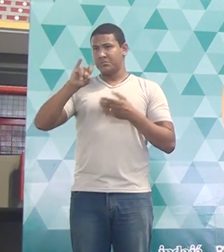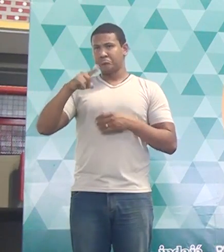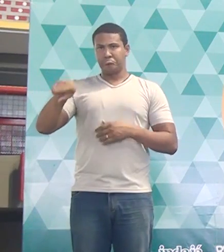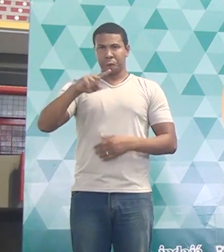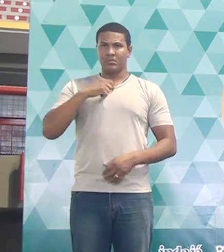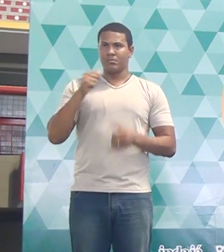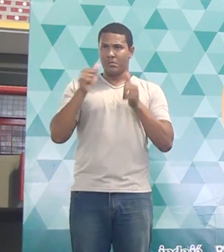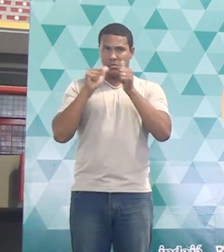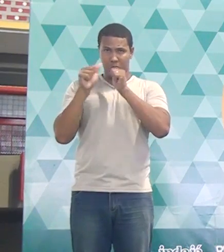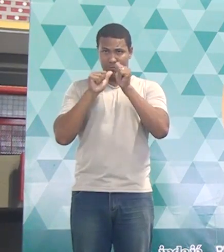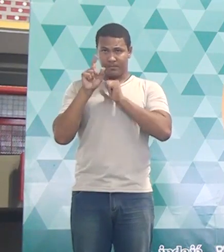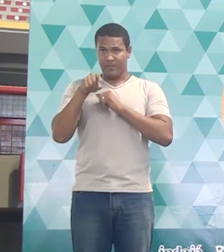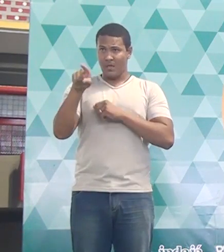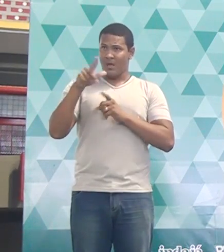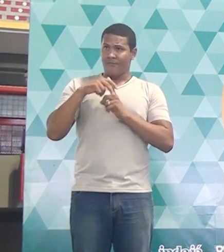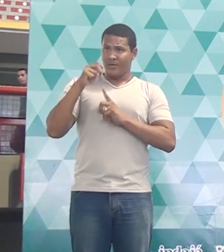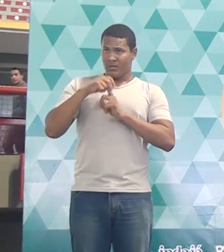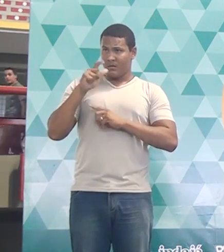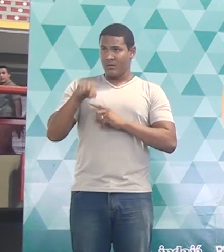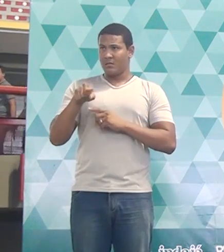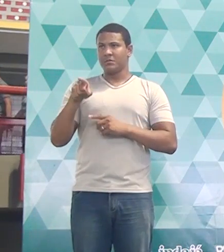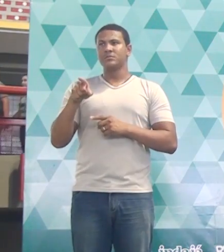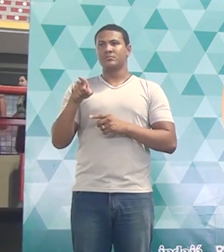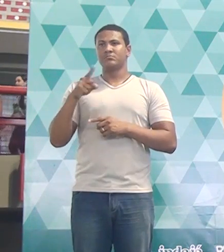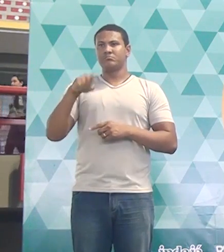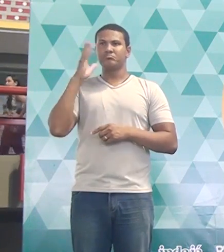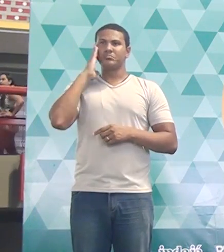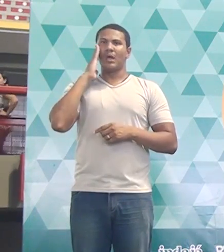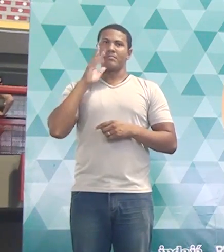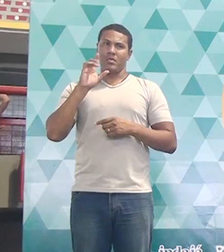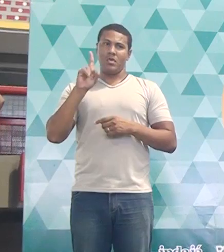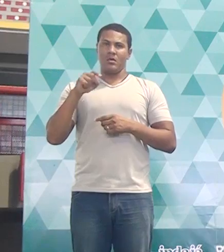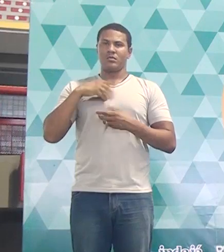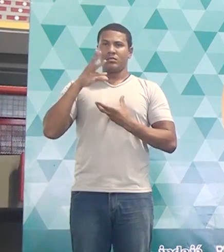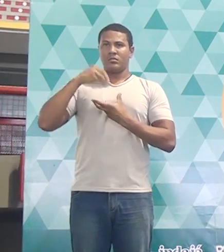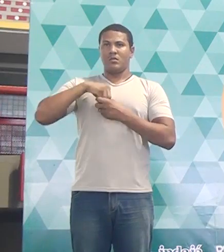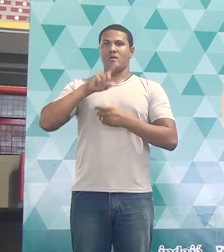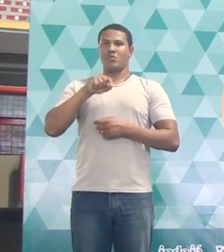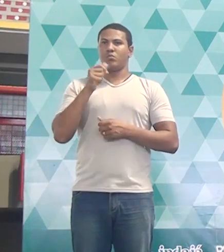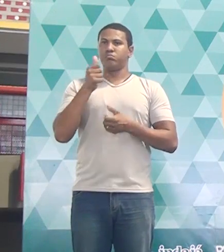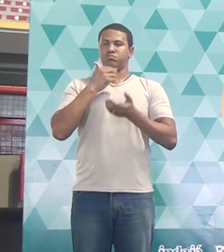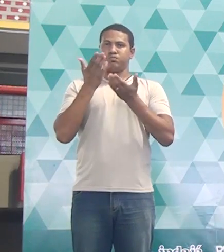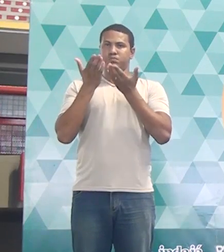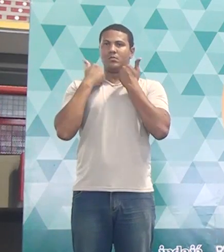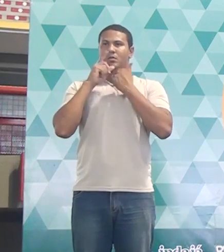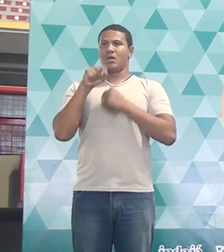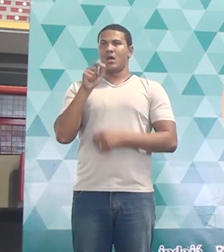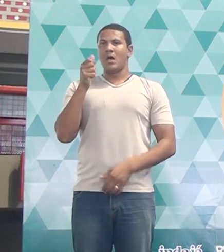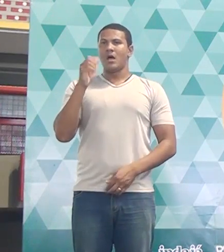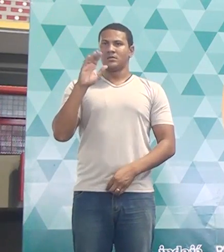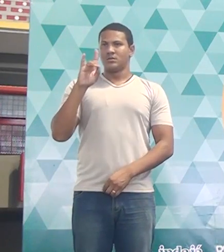refrigerante, saiba, você está ingerindo muito ácido fosfórico. Faz bem ou faz mal para a saúde?